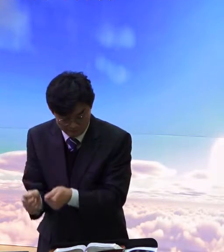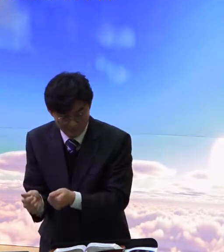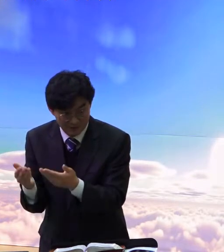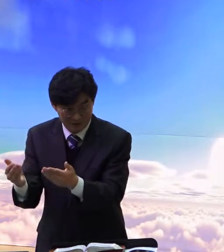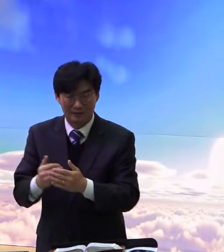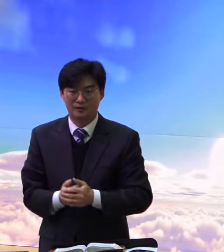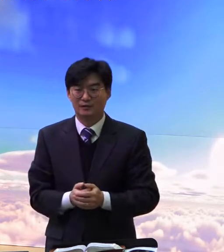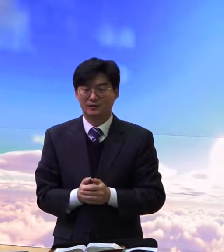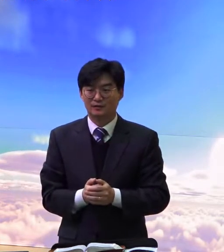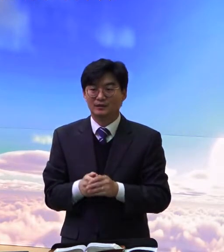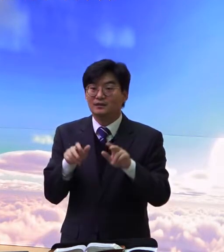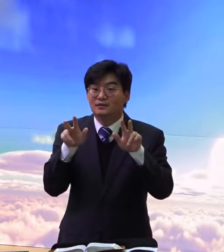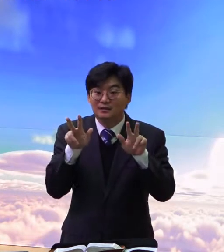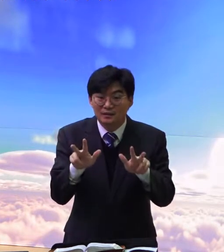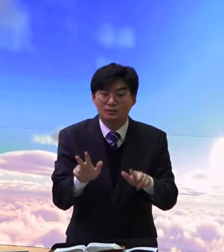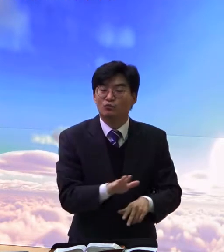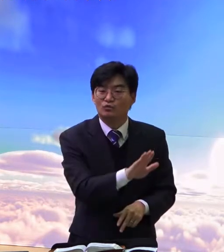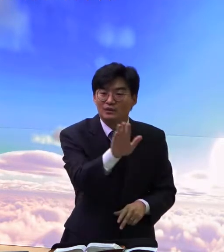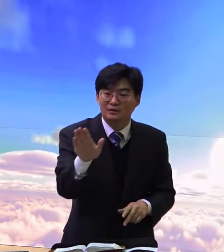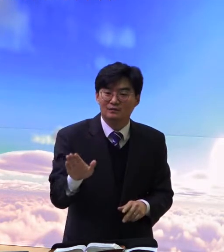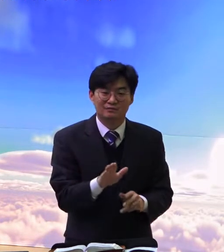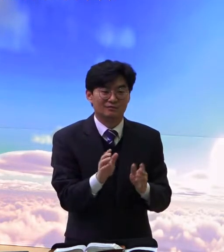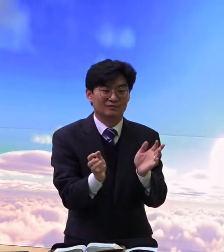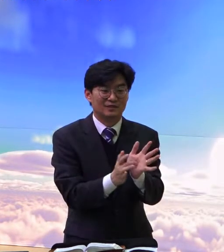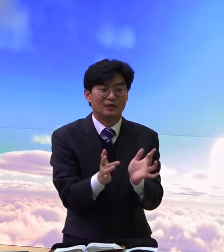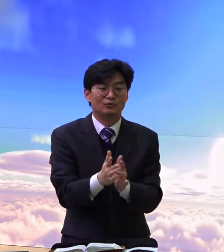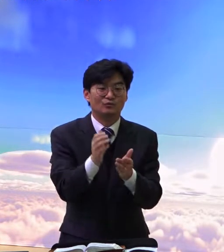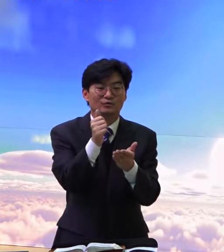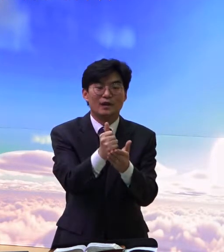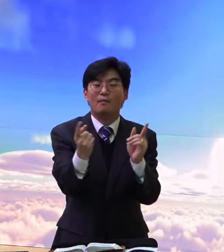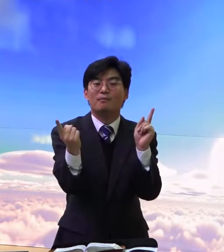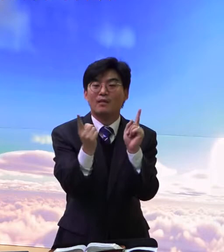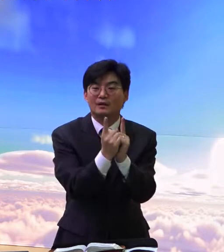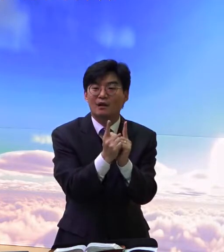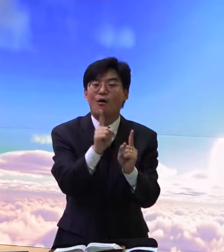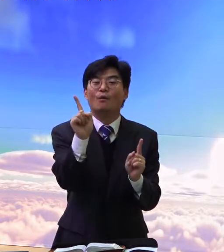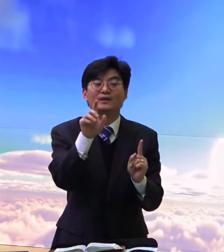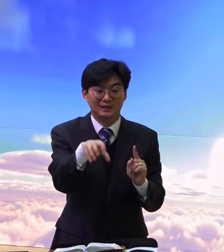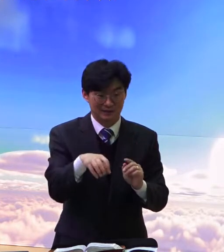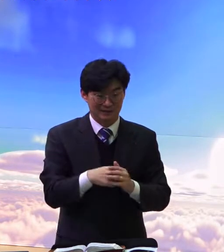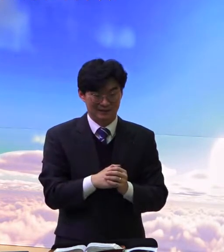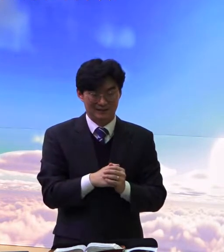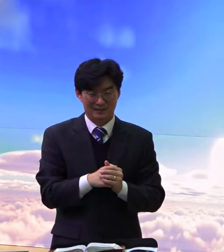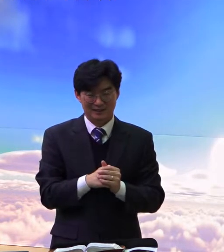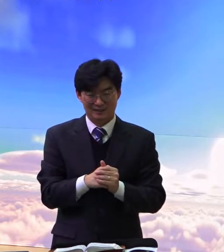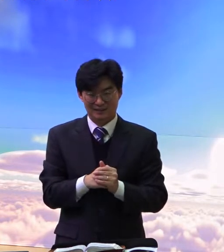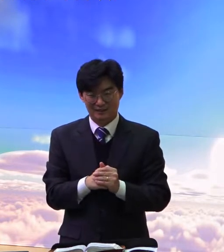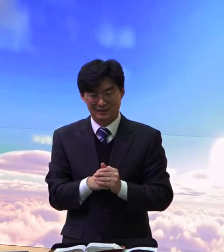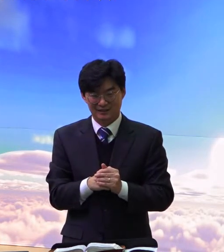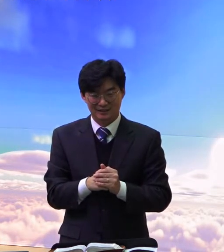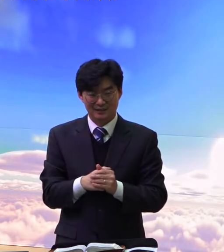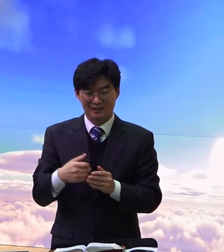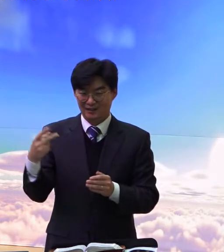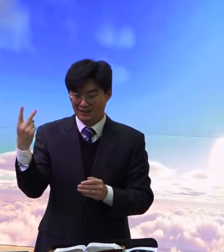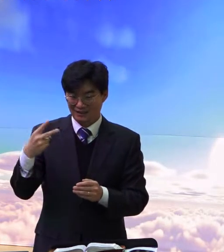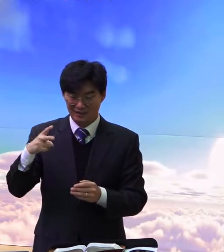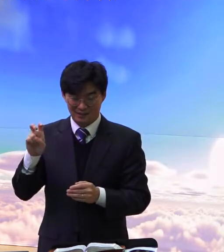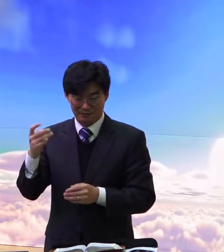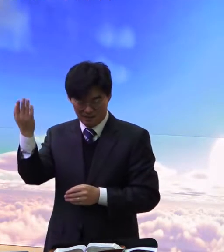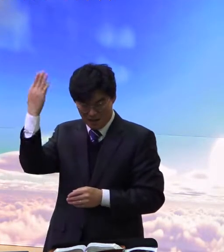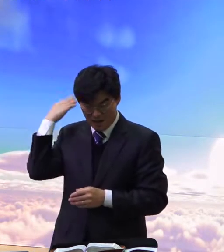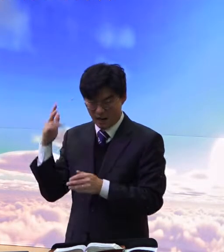예수 그리스도, 우리의 구세주, 그분이 이 땅에 성육신하셔 오셨다 하는 것,